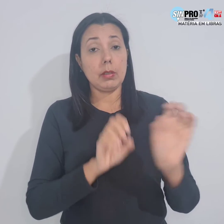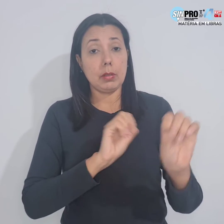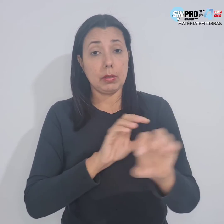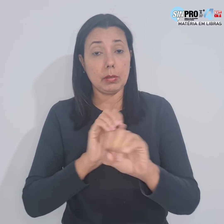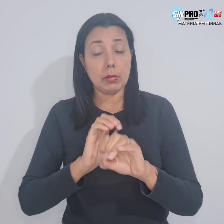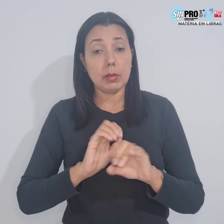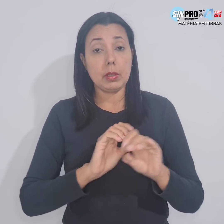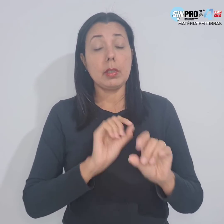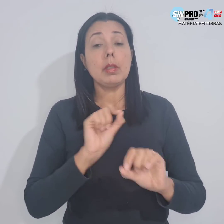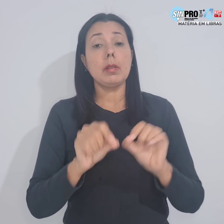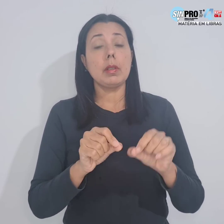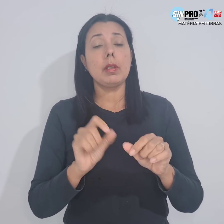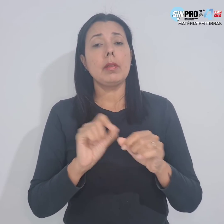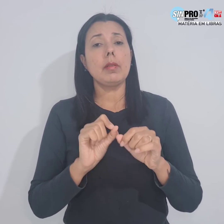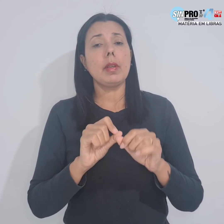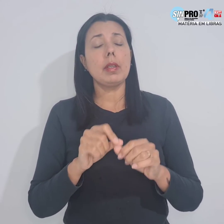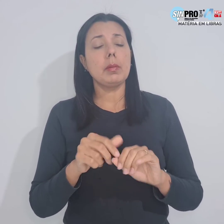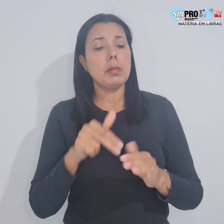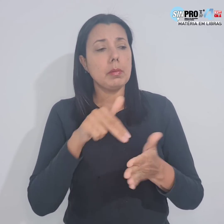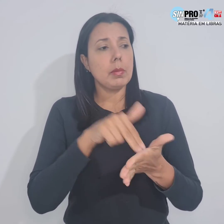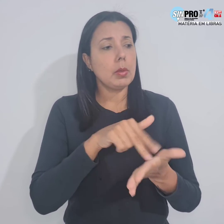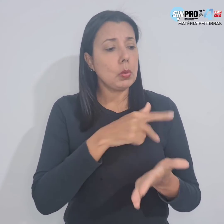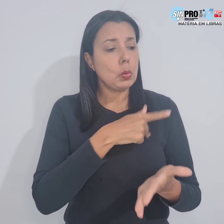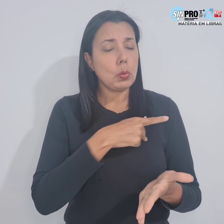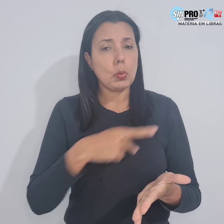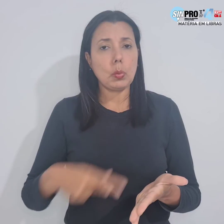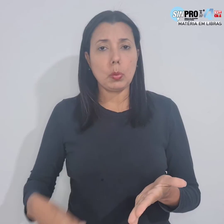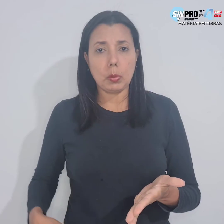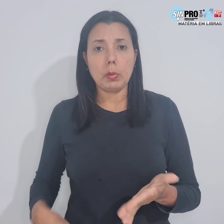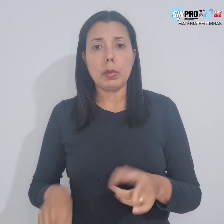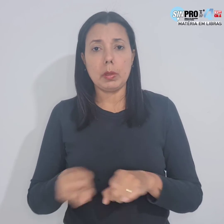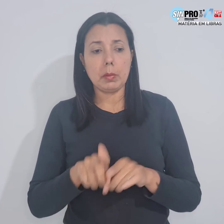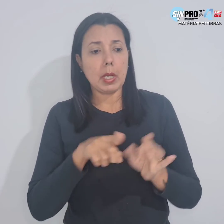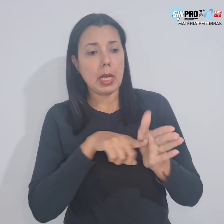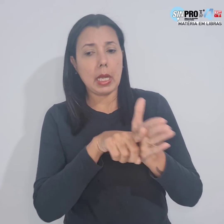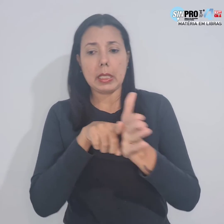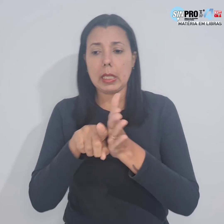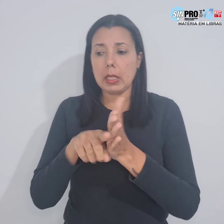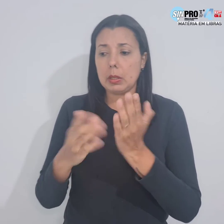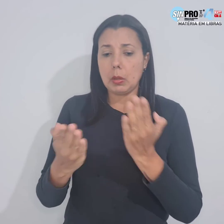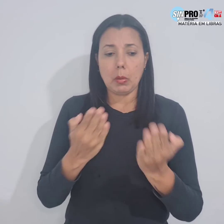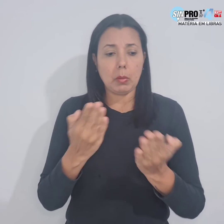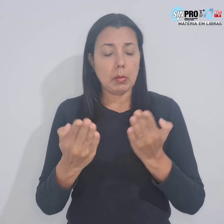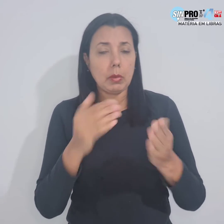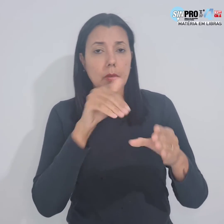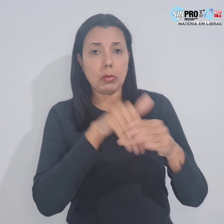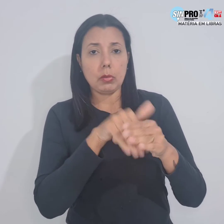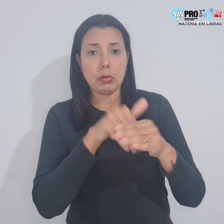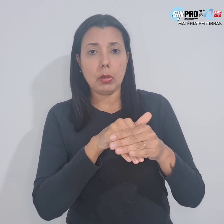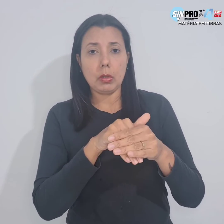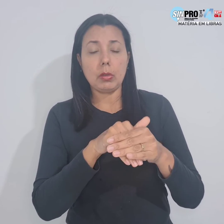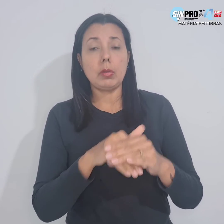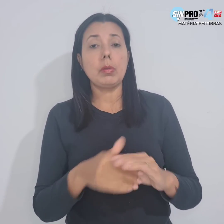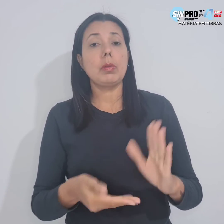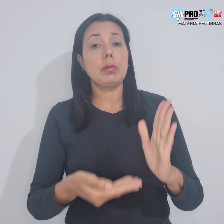à Educação emitiu posicionamento público, análise comparada de votos na Câmara dos